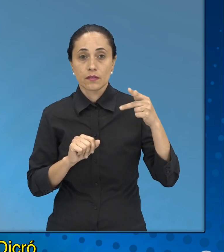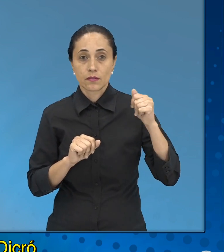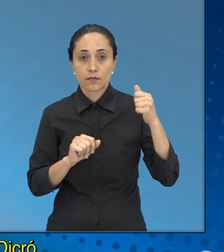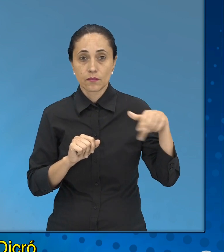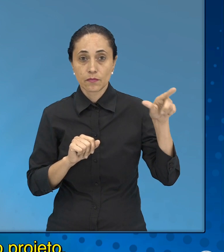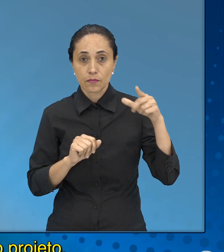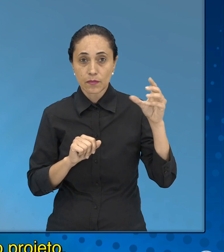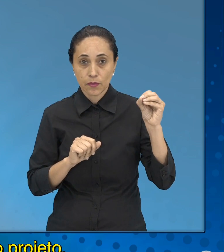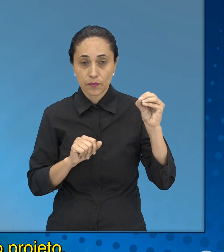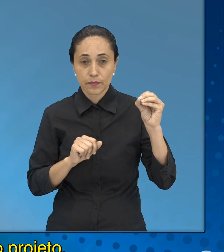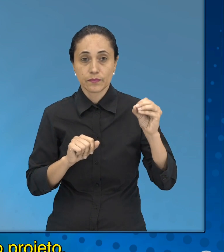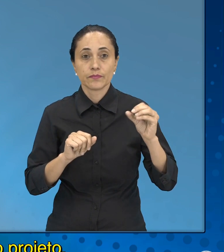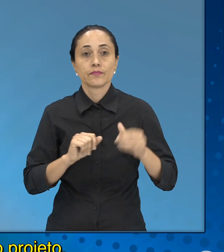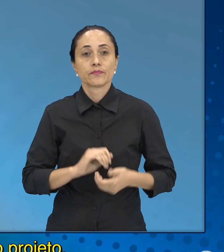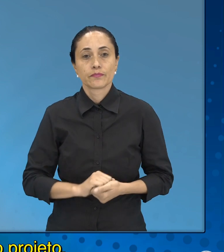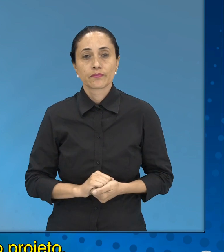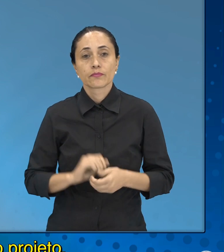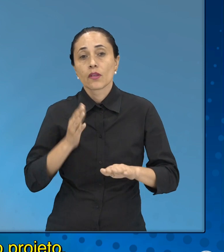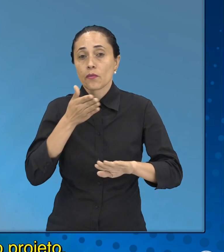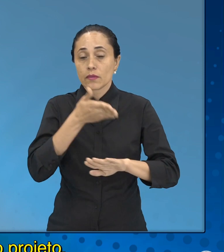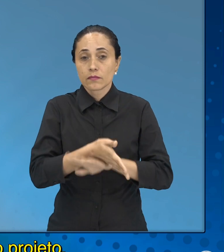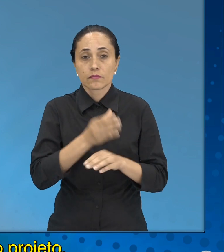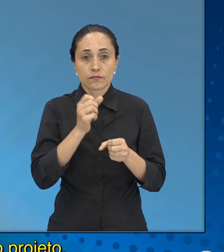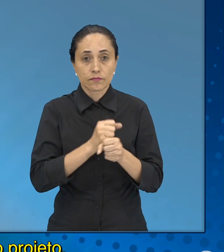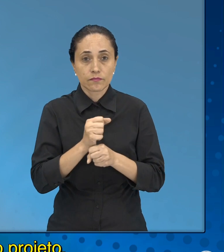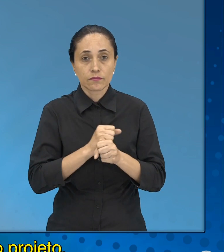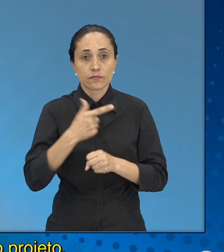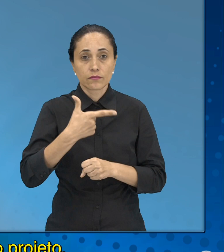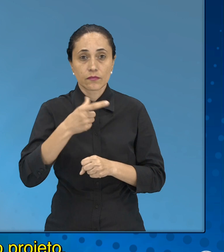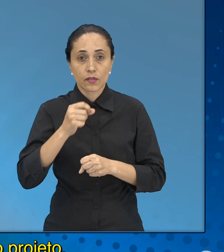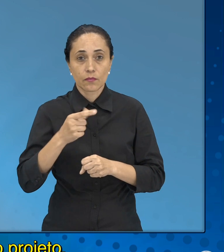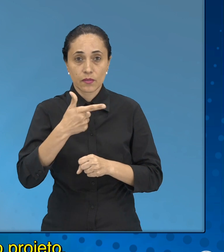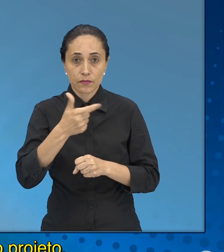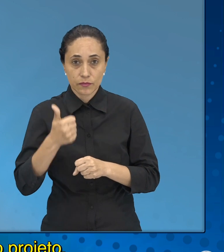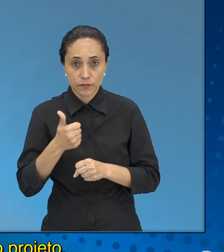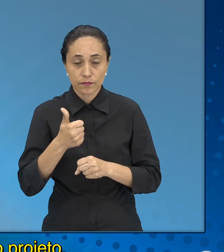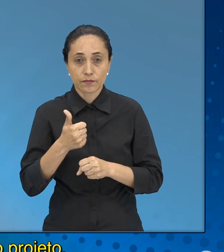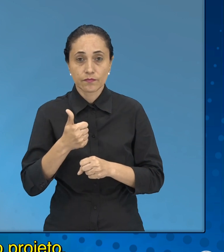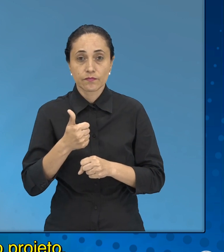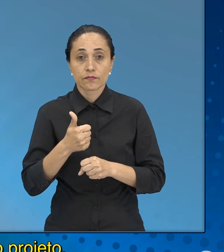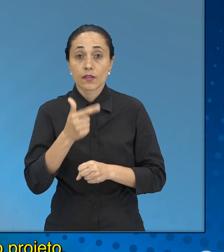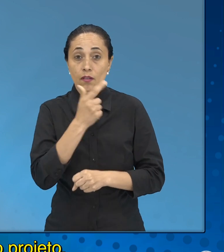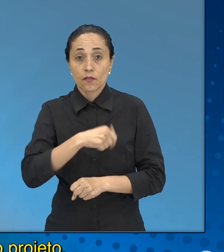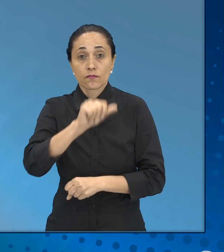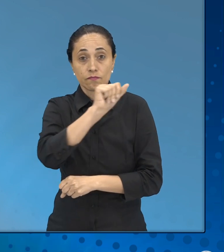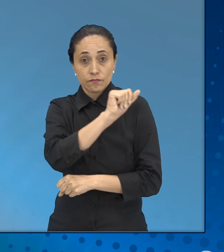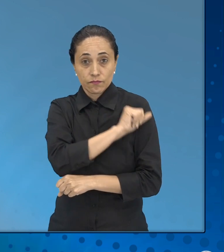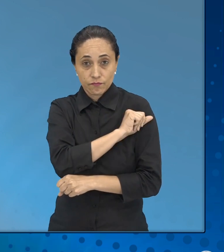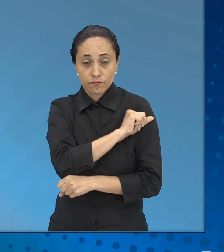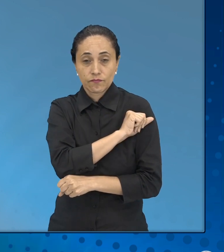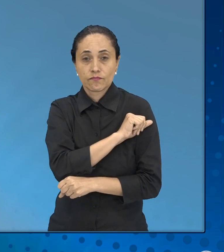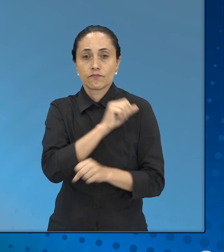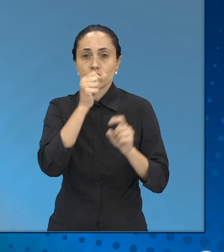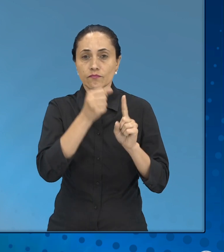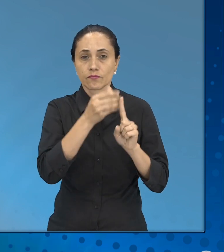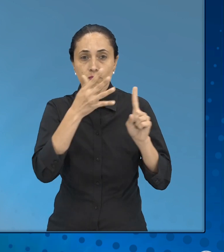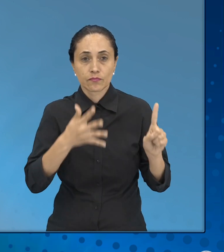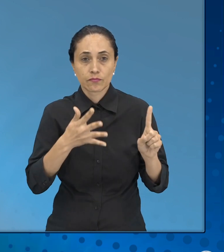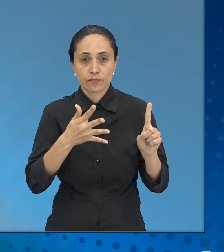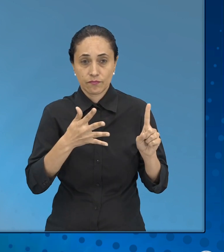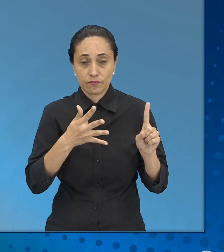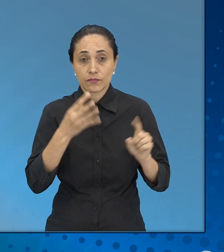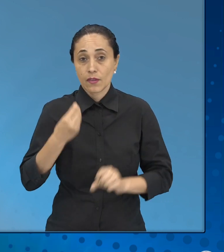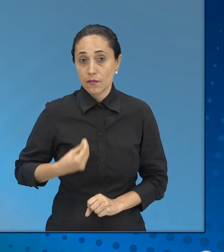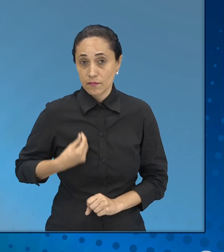Maré. Como extensionista do projeto, tendo ingressado em 2021, pude me engajar